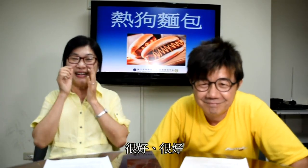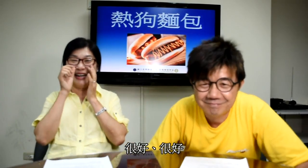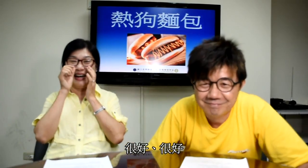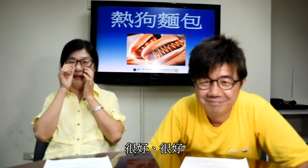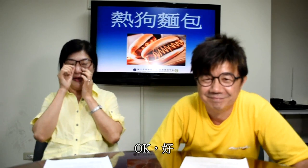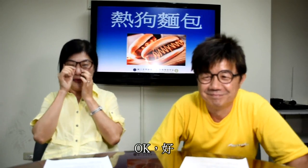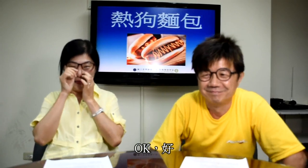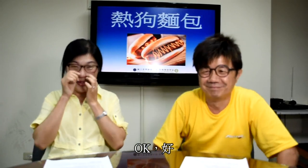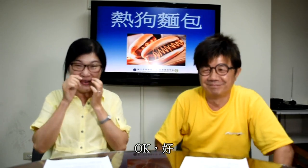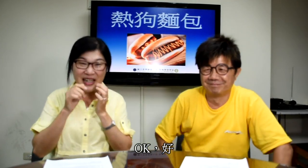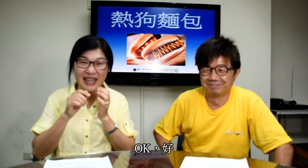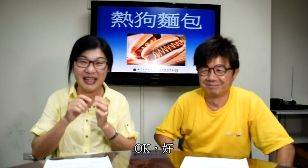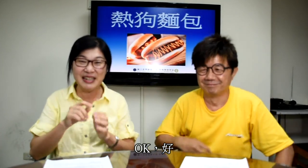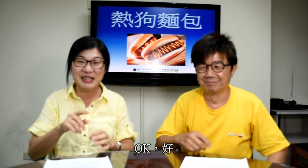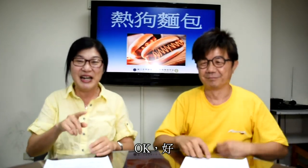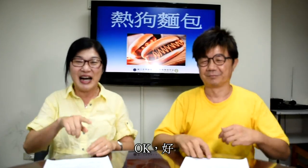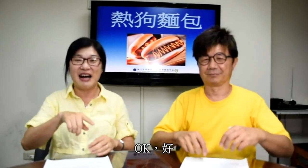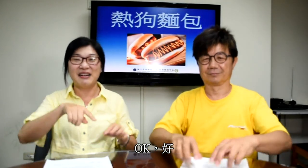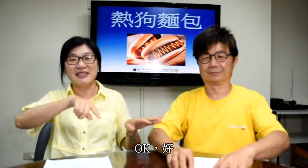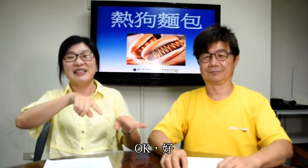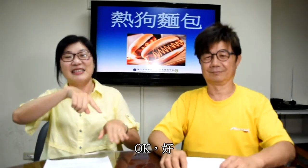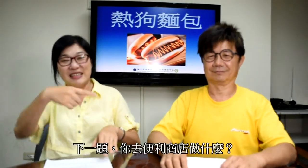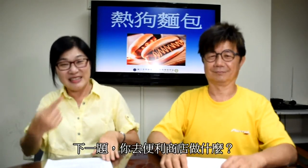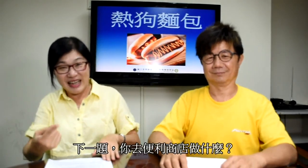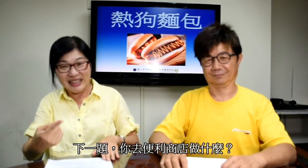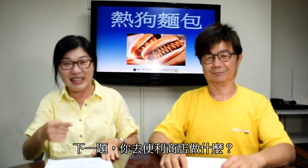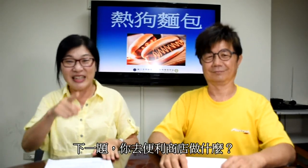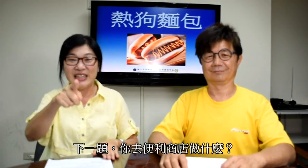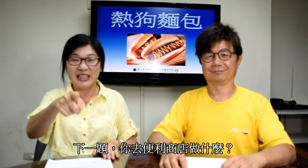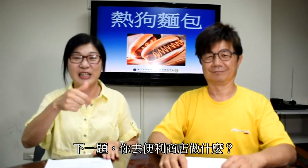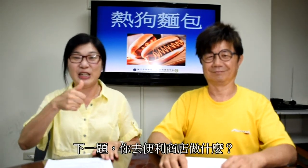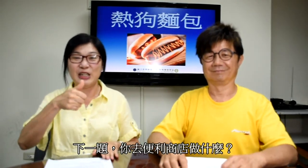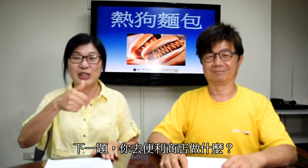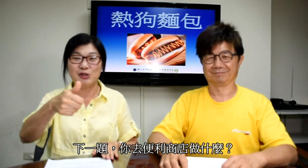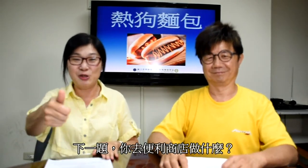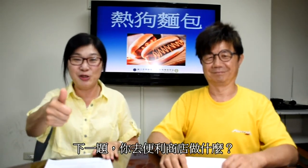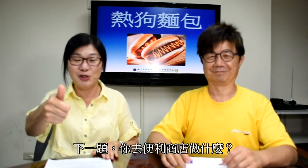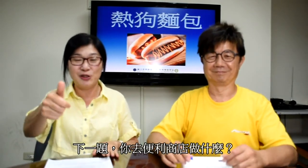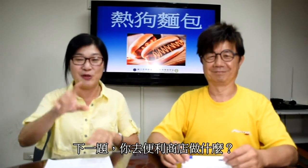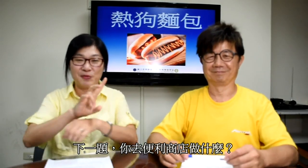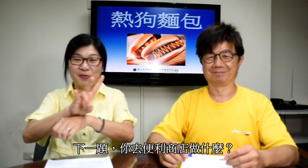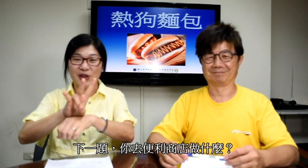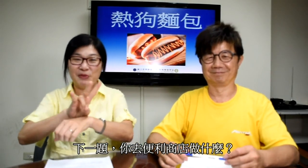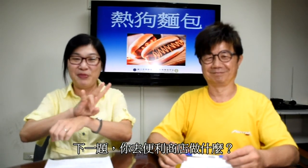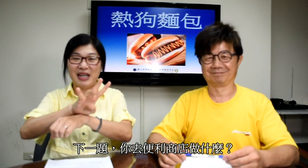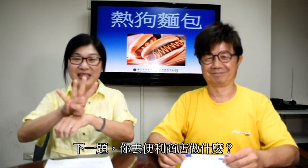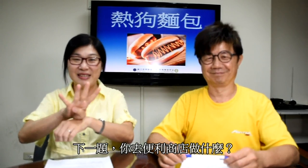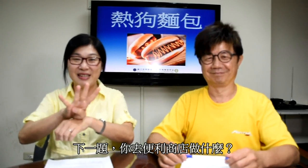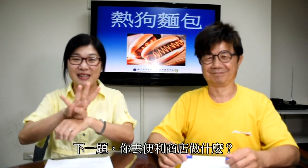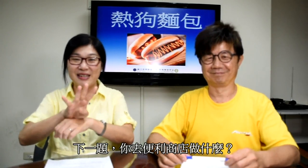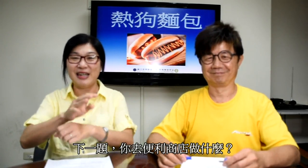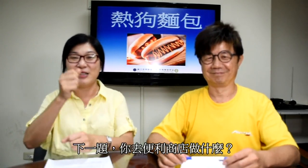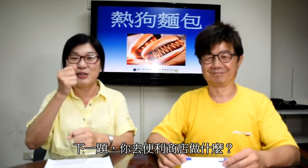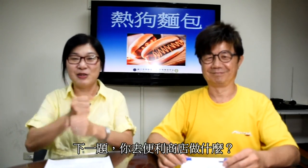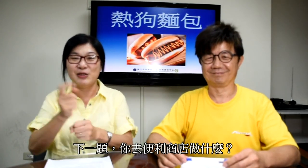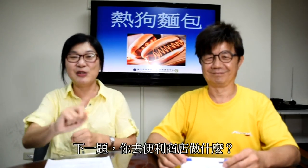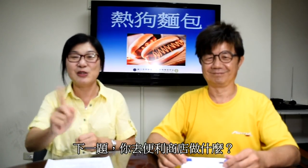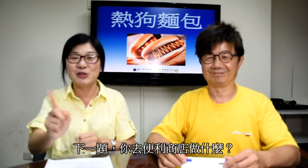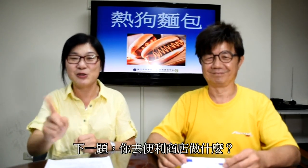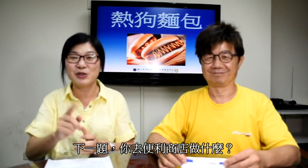很好 ，OK。好，下一题，你去便利商店做什